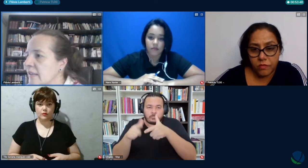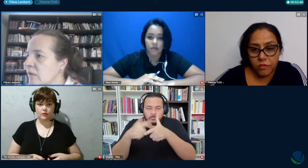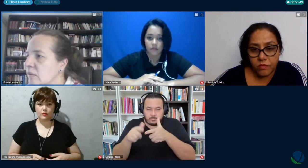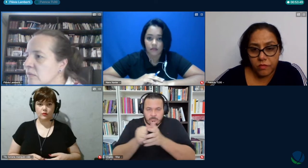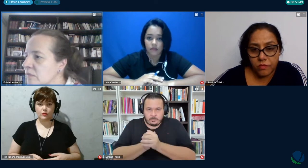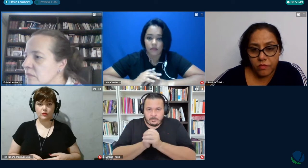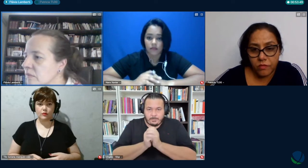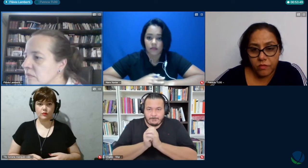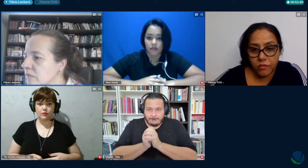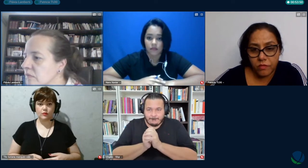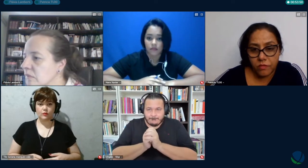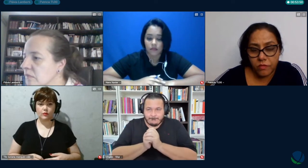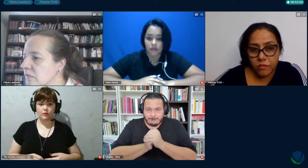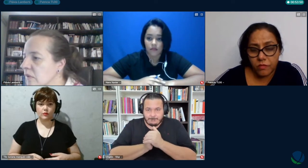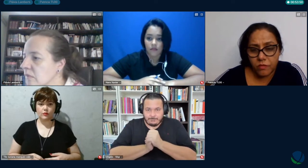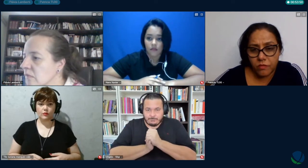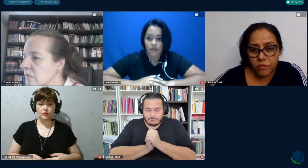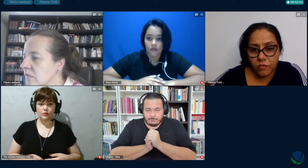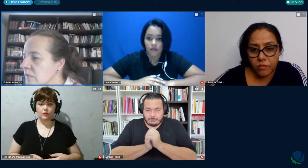Então,